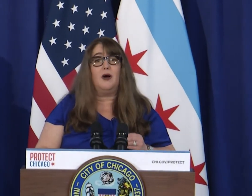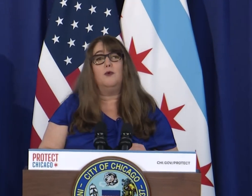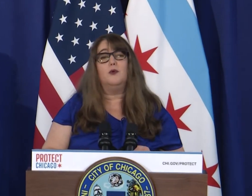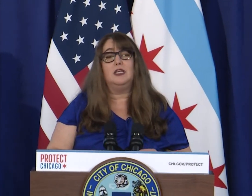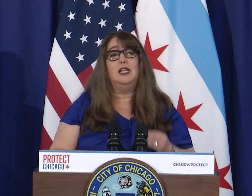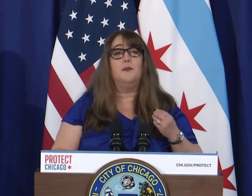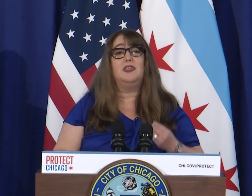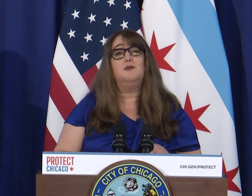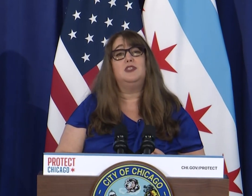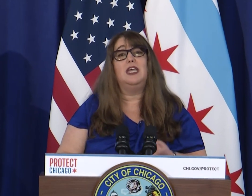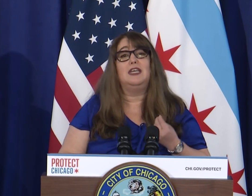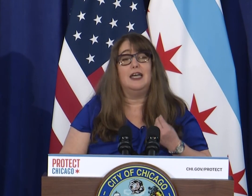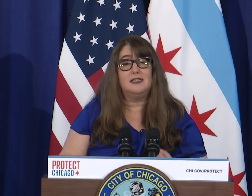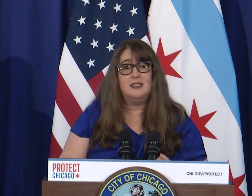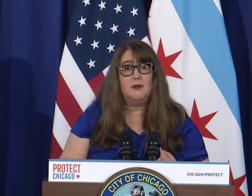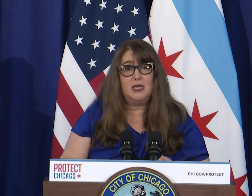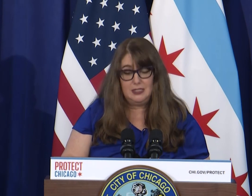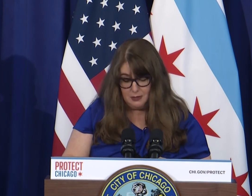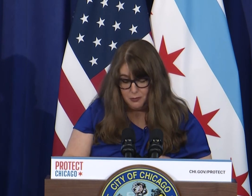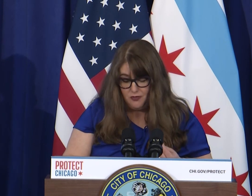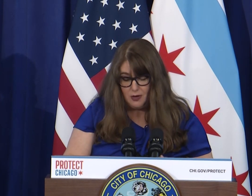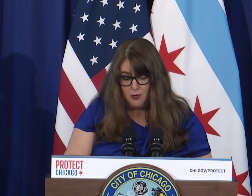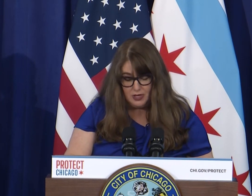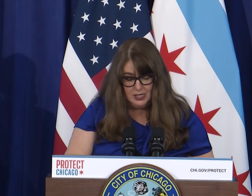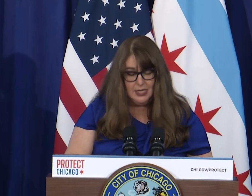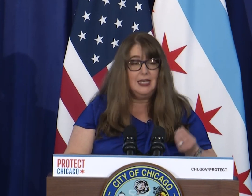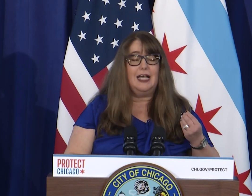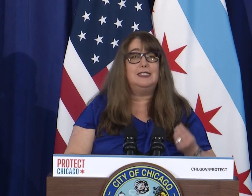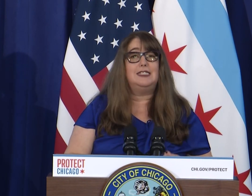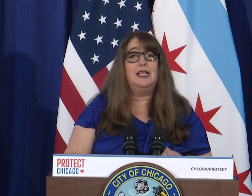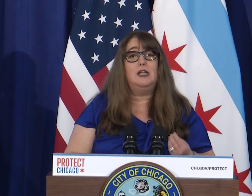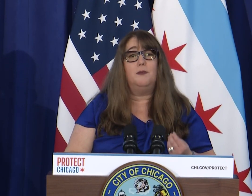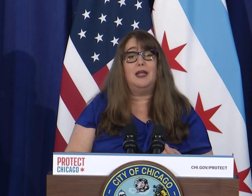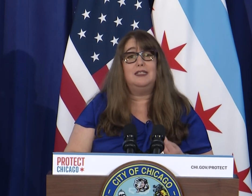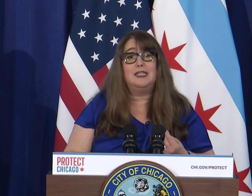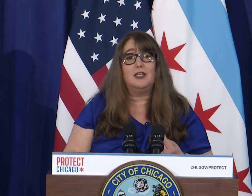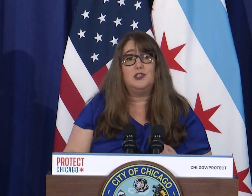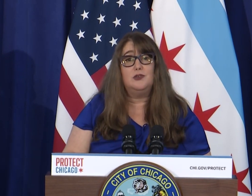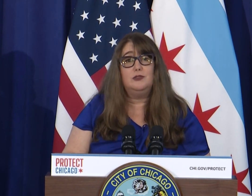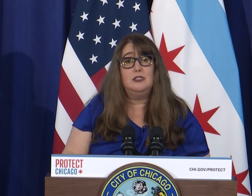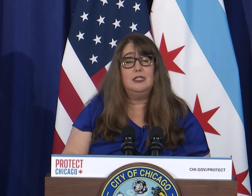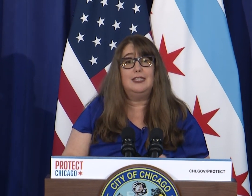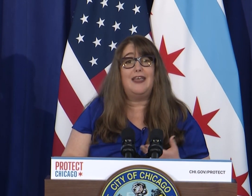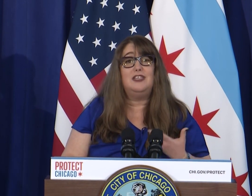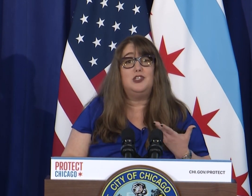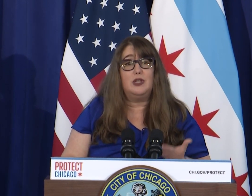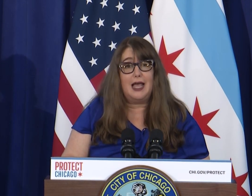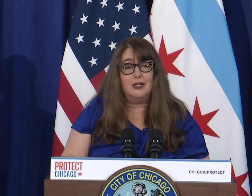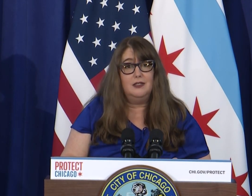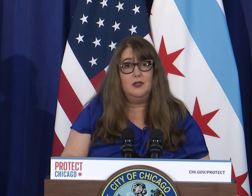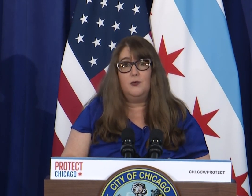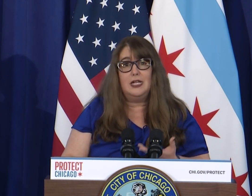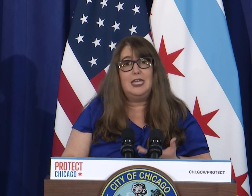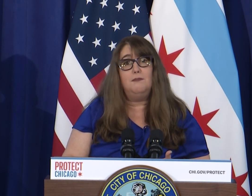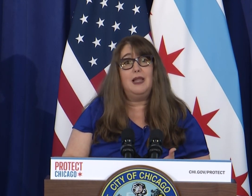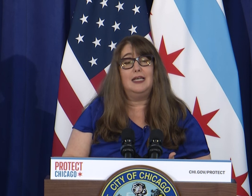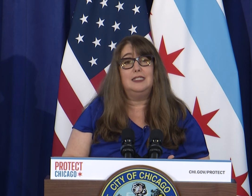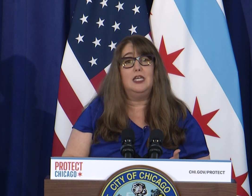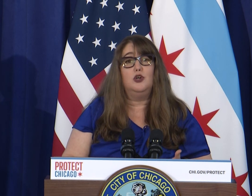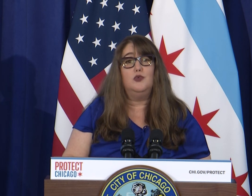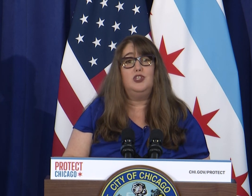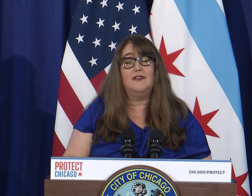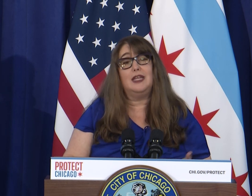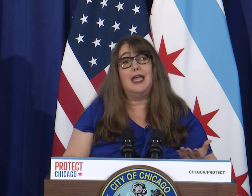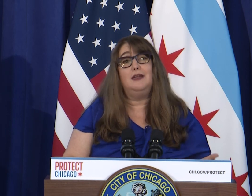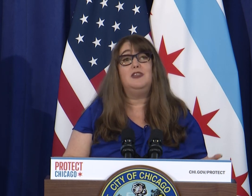por favor, y lo pedimos encarecidamente, por favor, cancele los planes de acción tradicional, cualquier plan